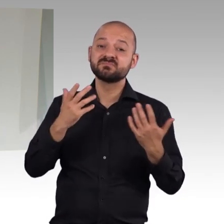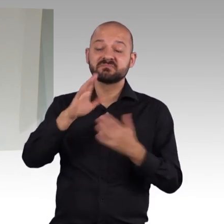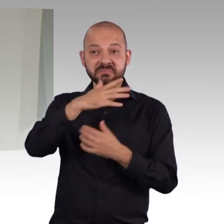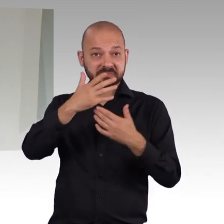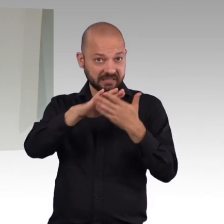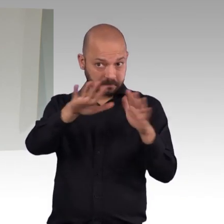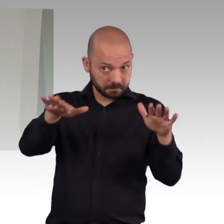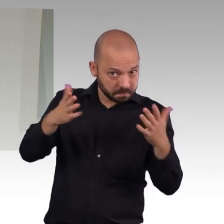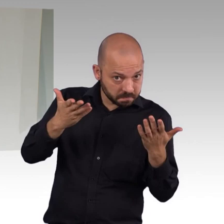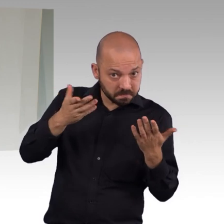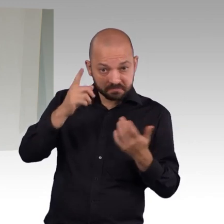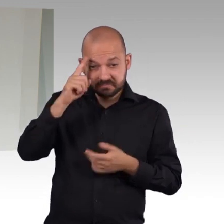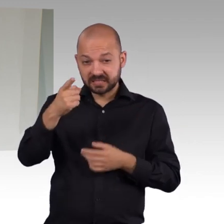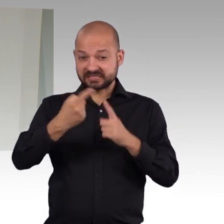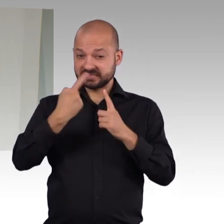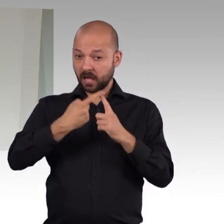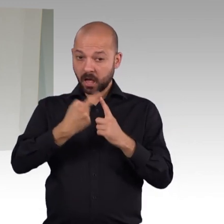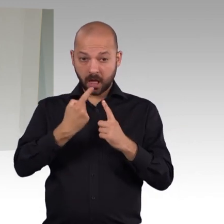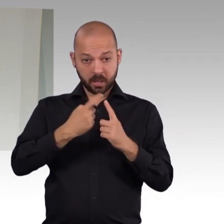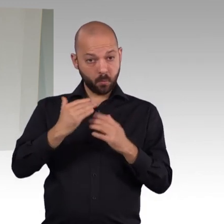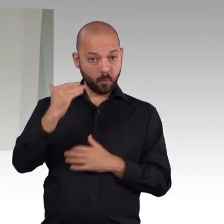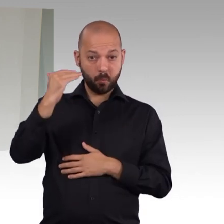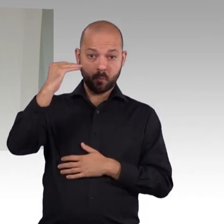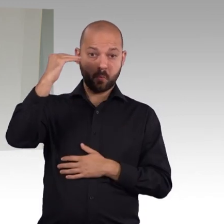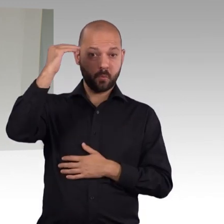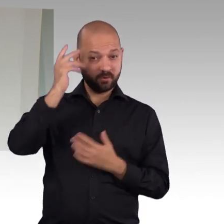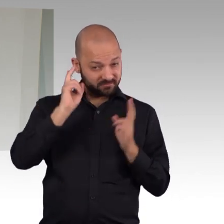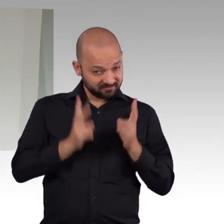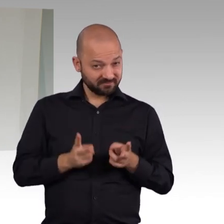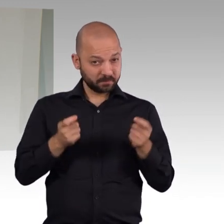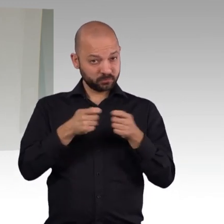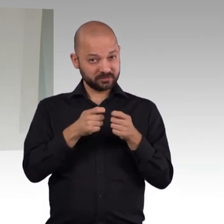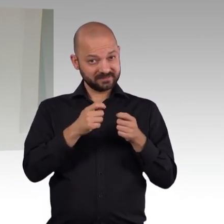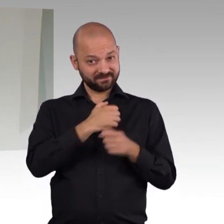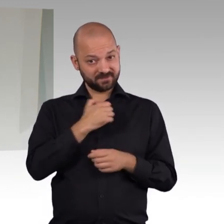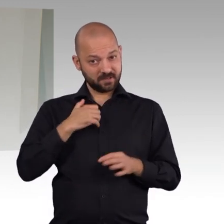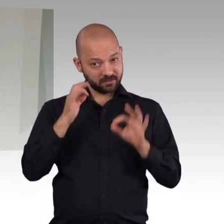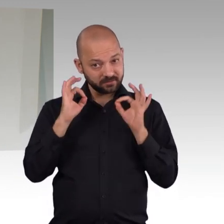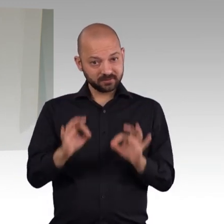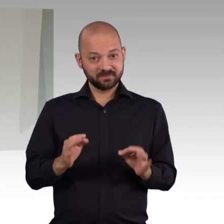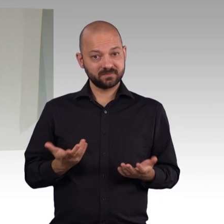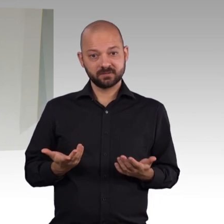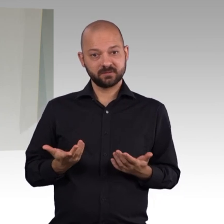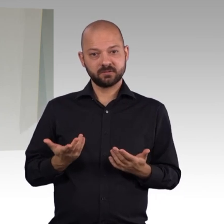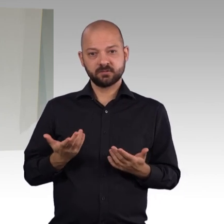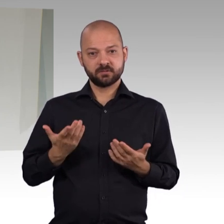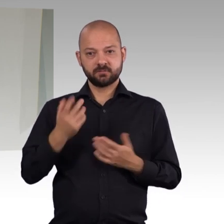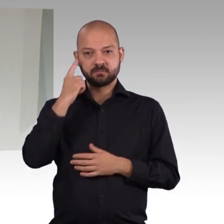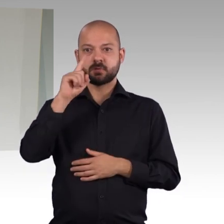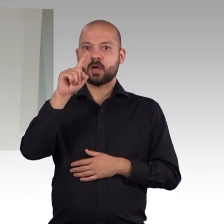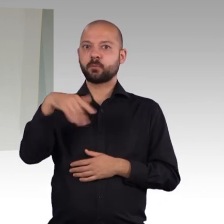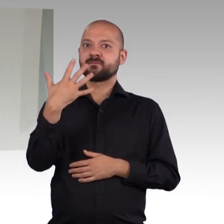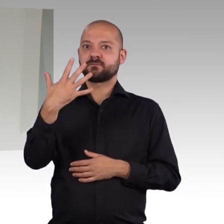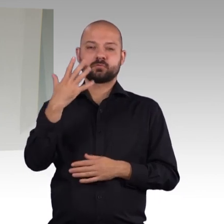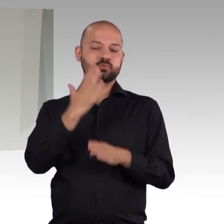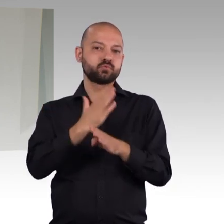nur finanzierbar, entweder mit massiven Kürzungen im Sozialbereich oder durch Neuverschuldung, wo unsere Kinder und Enkelkinder